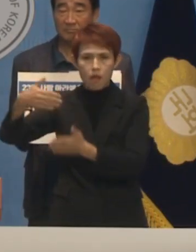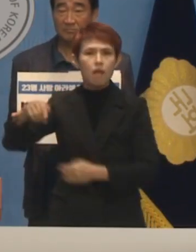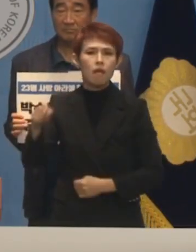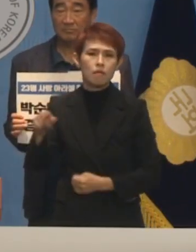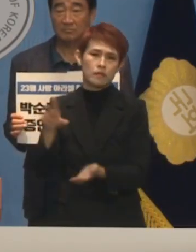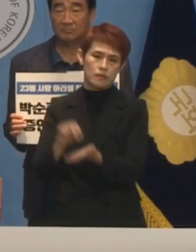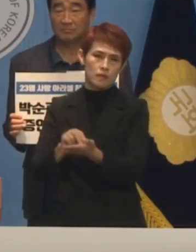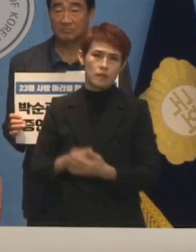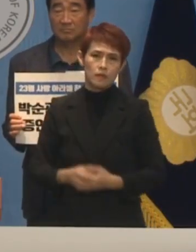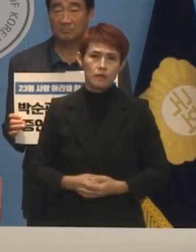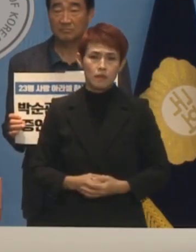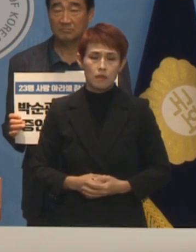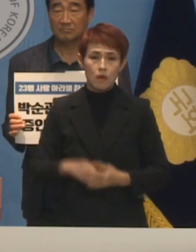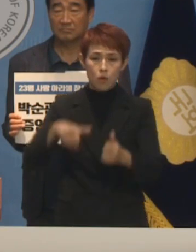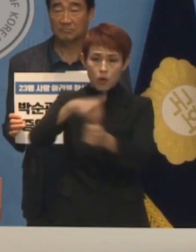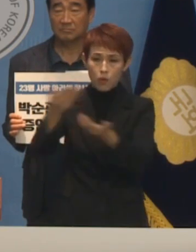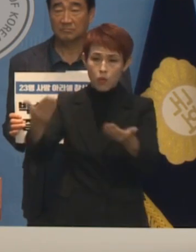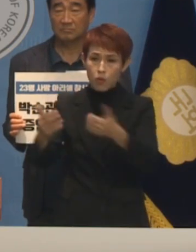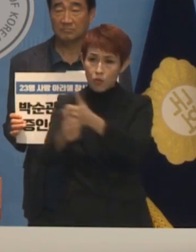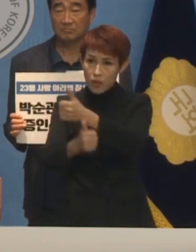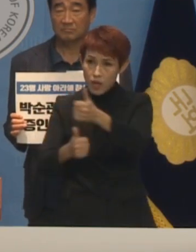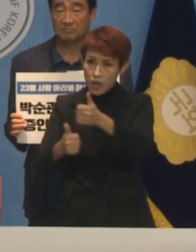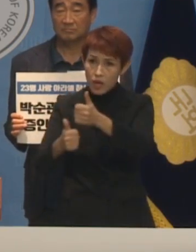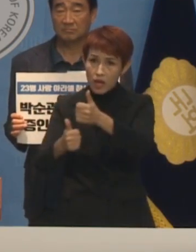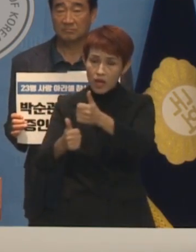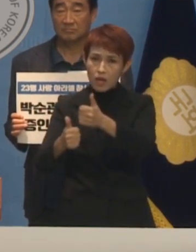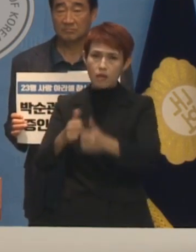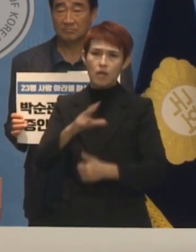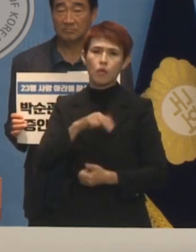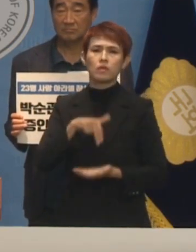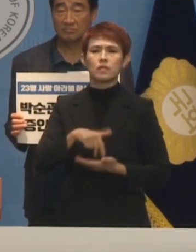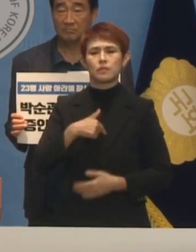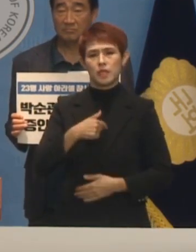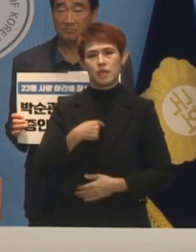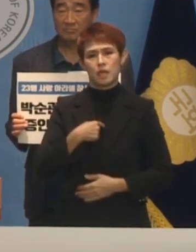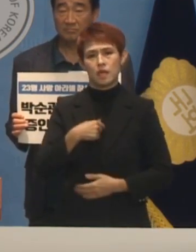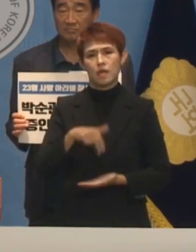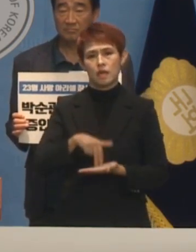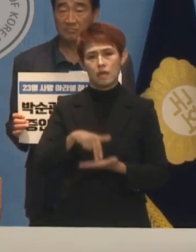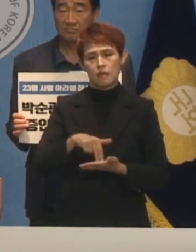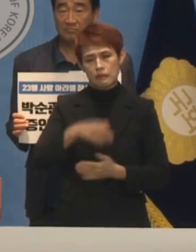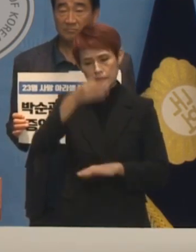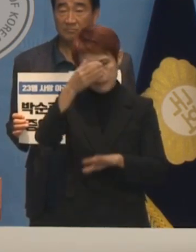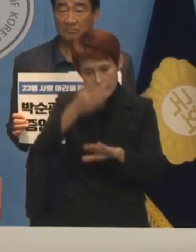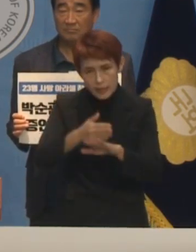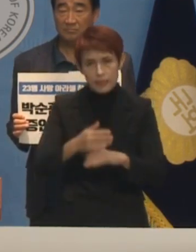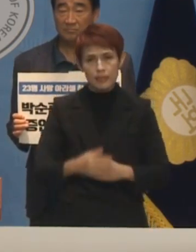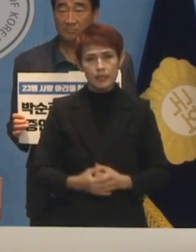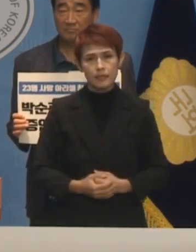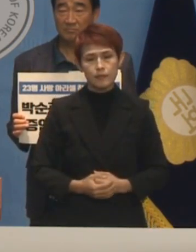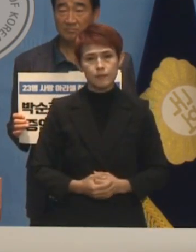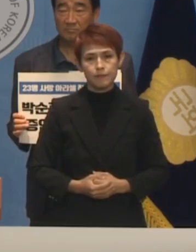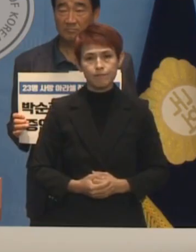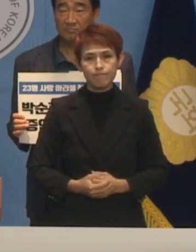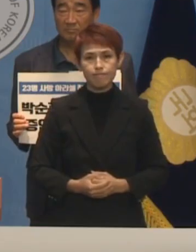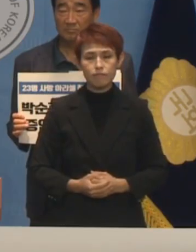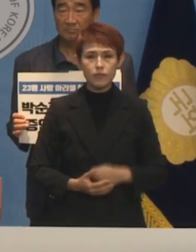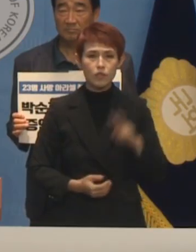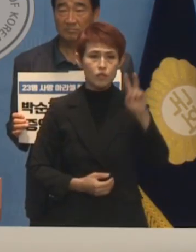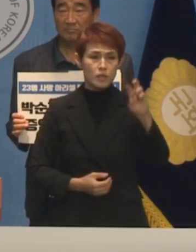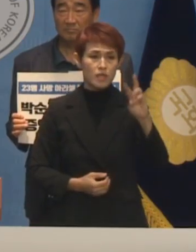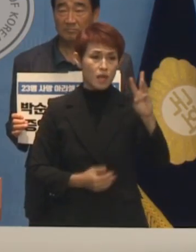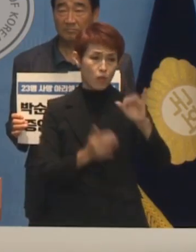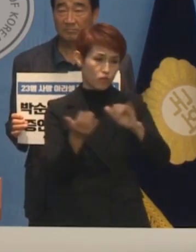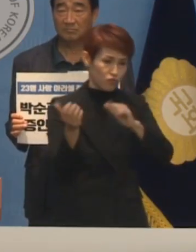못했습니다. 환경노동위원회의 한 의원으로서 저부터 죄송하다는 말씀 드립니다. 23명이 죽은